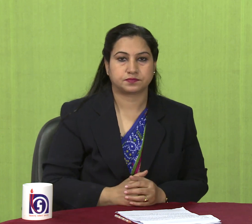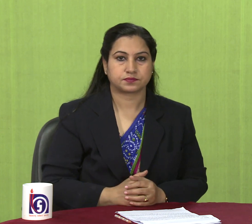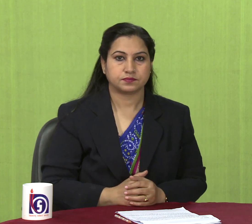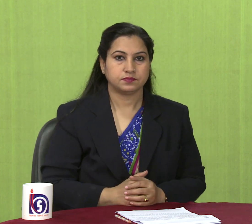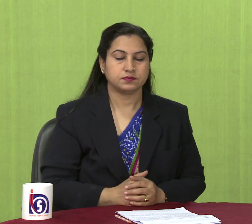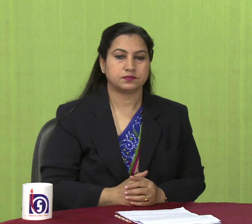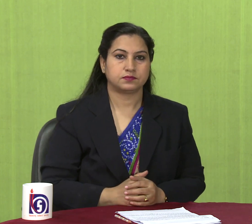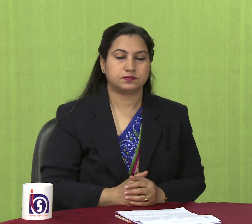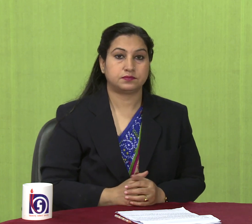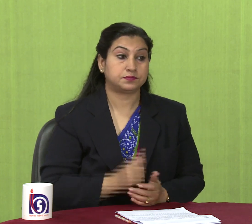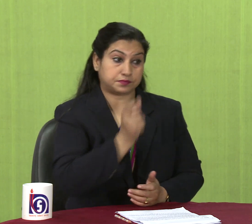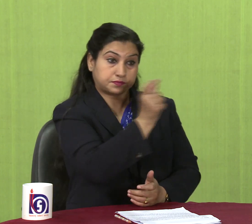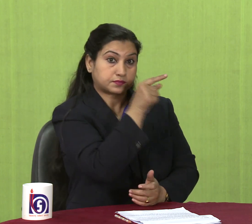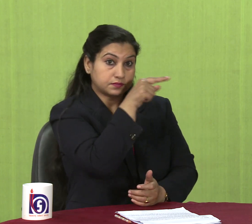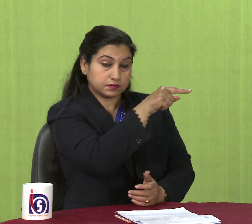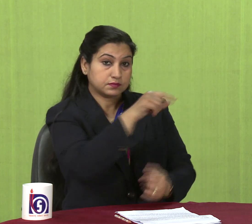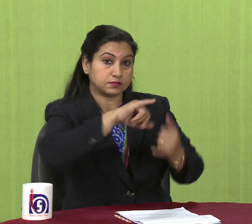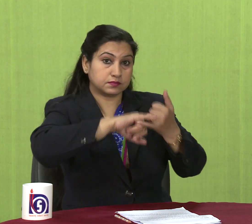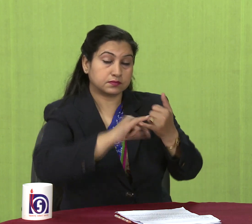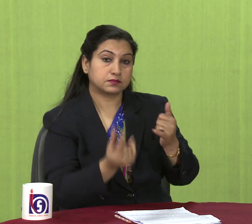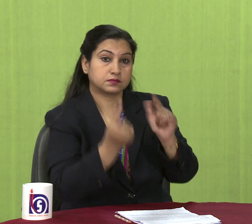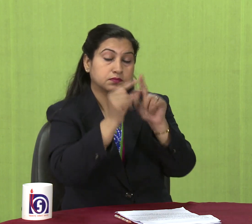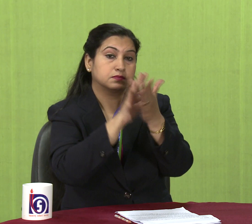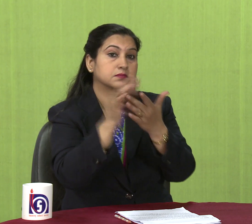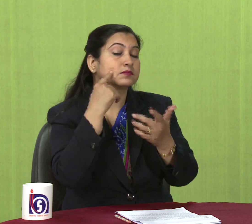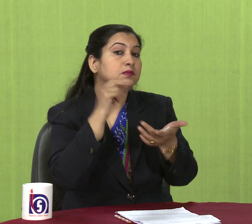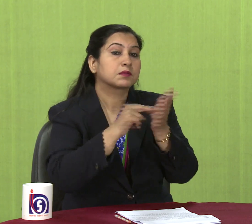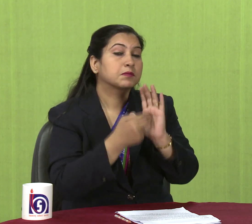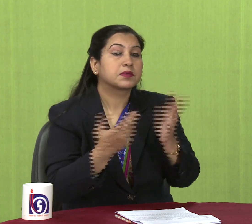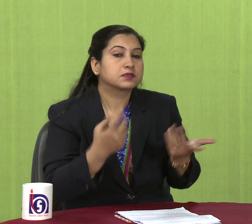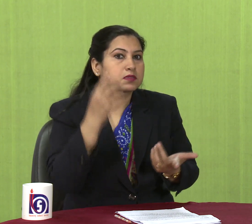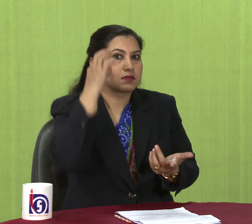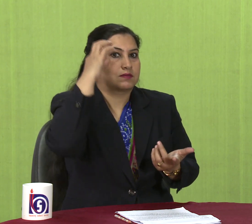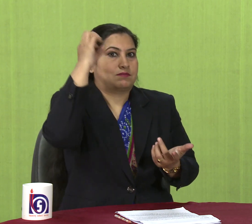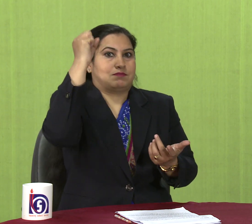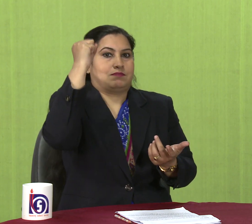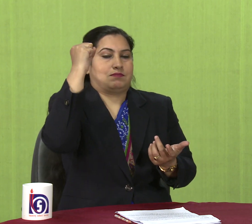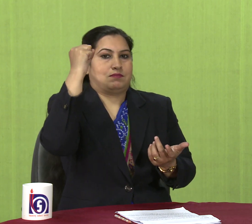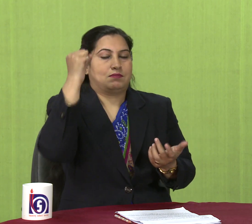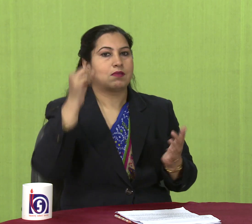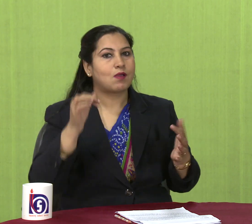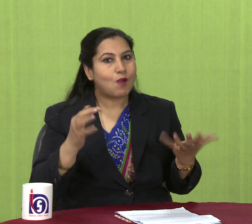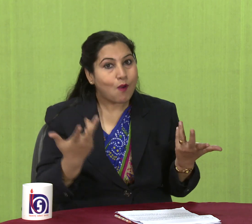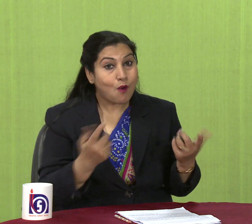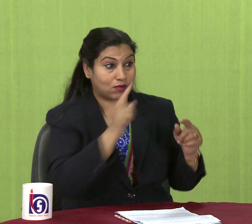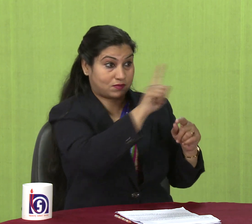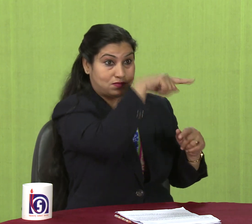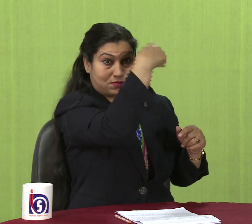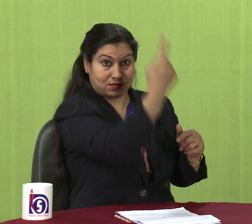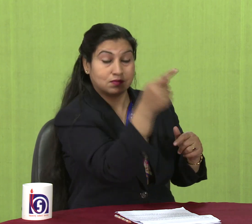सुधी शब्द का अर्थ है स्मरण, याद, और दूसरा व्यापक